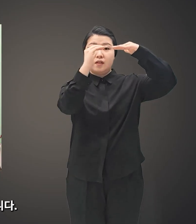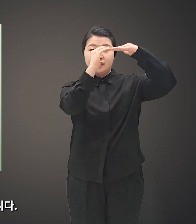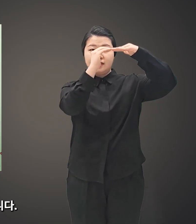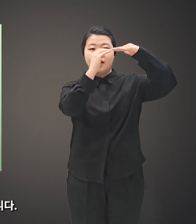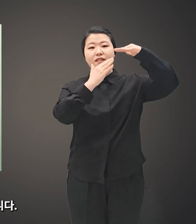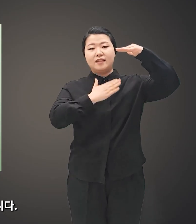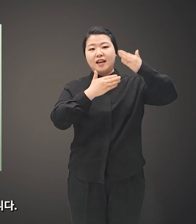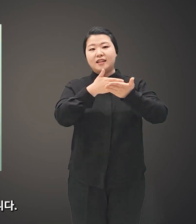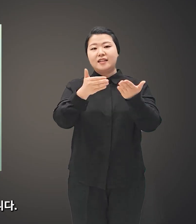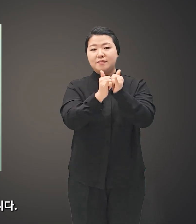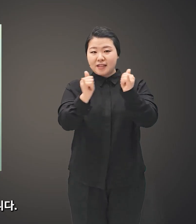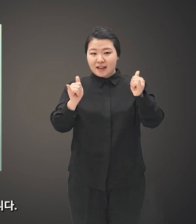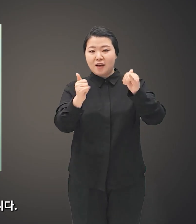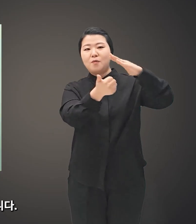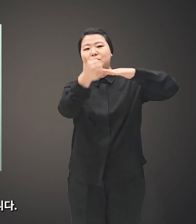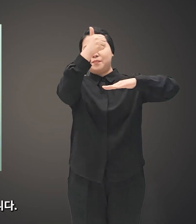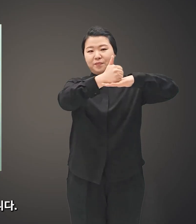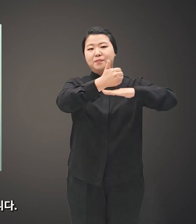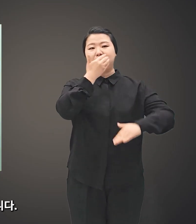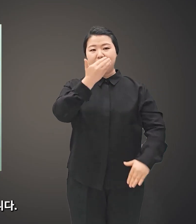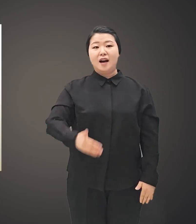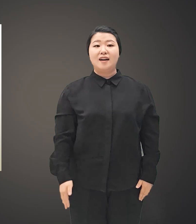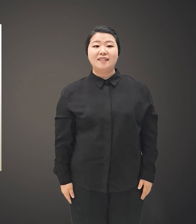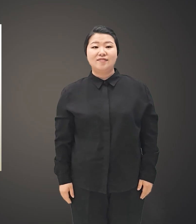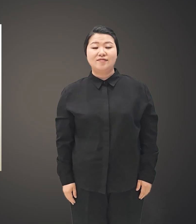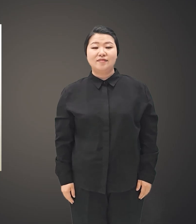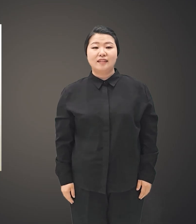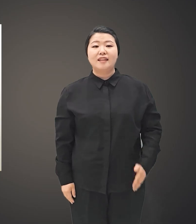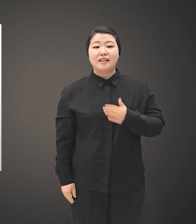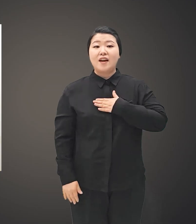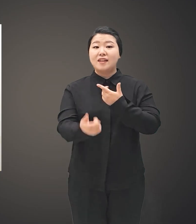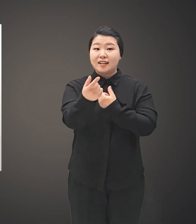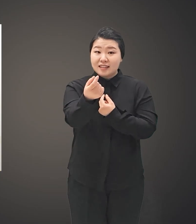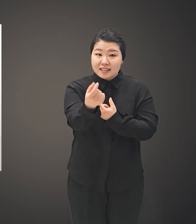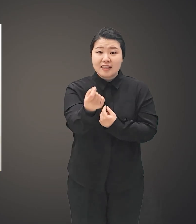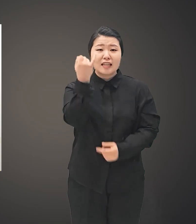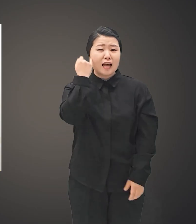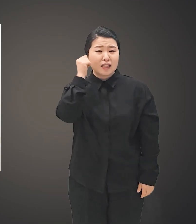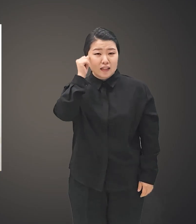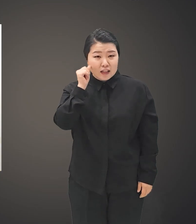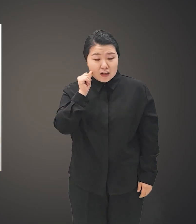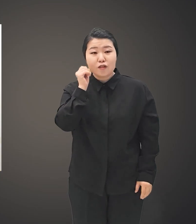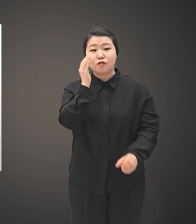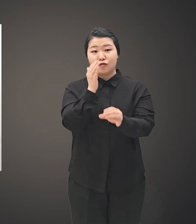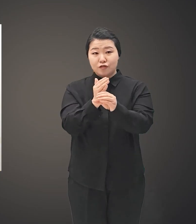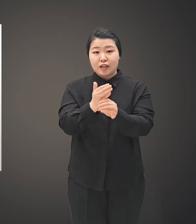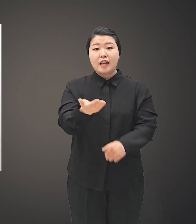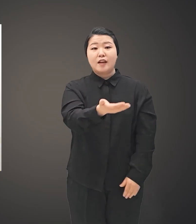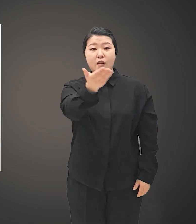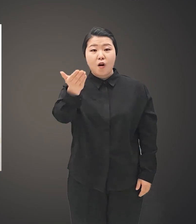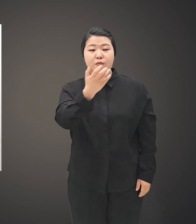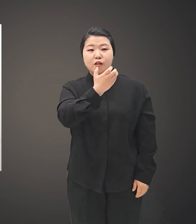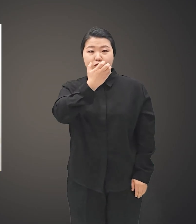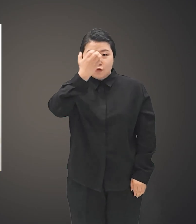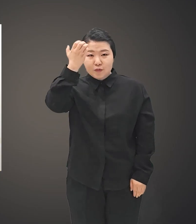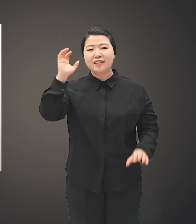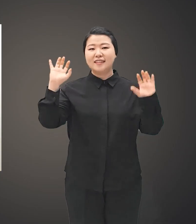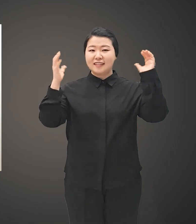저는 이모티콘 작가가 되었답니다. 저와 같이 사춘기를 건너고 있는 여러분의 모든